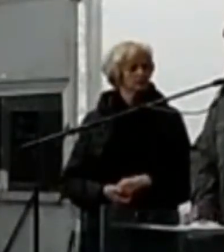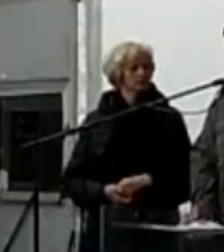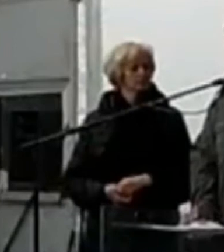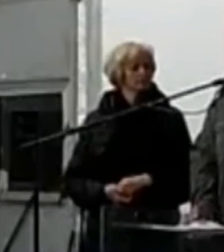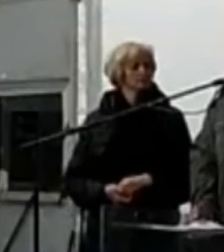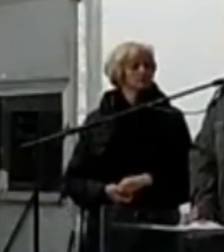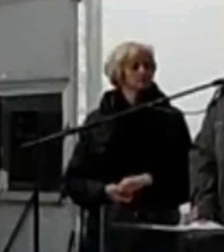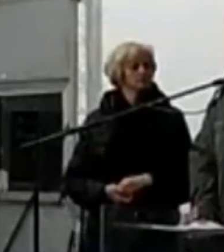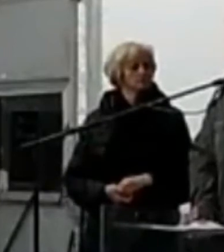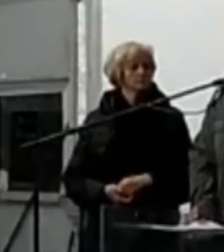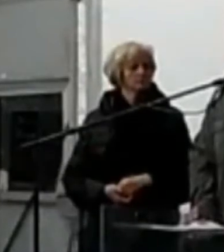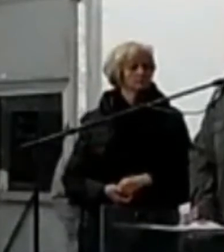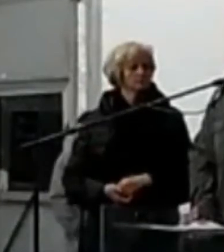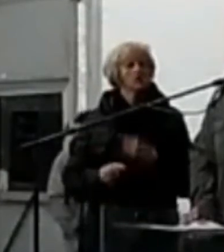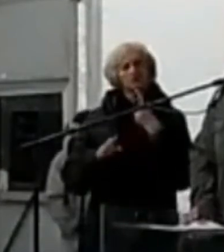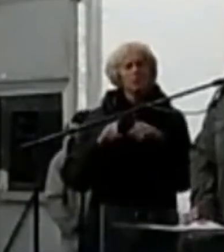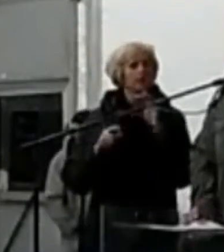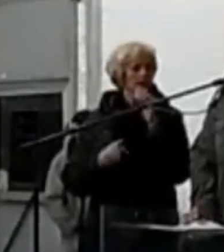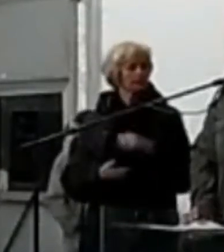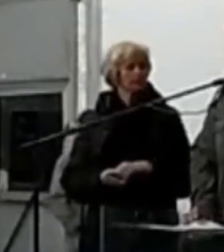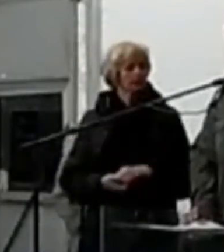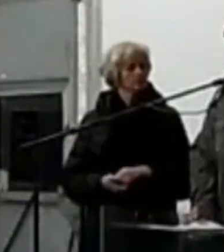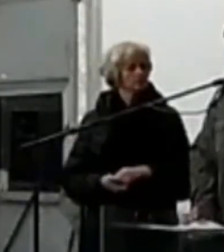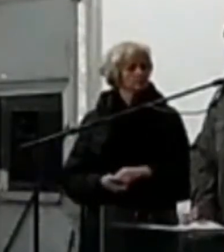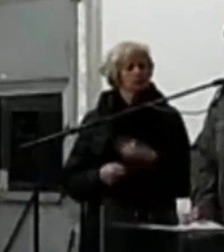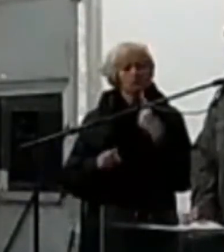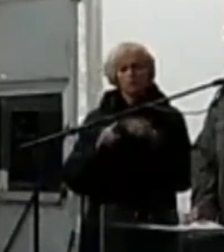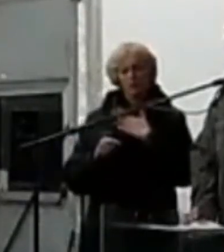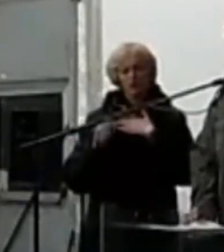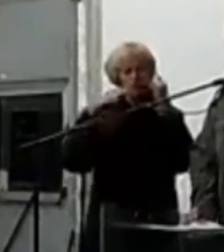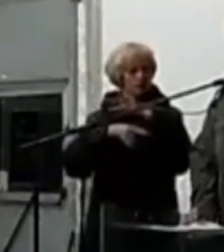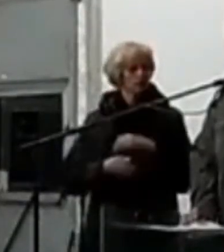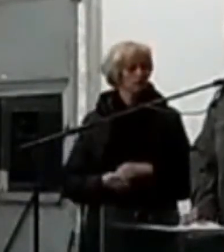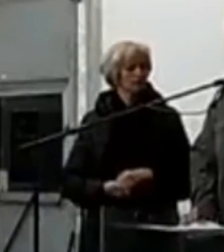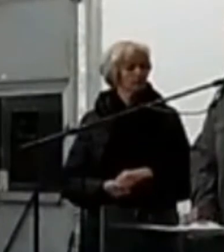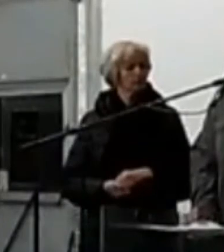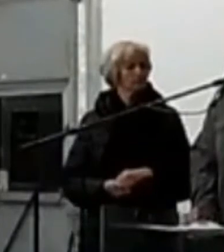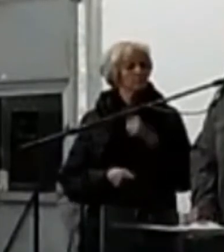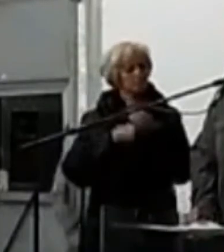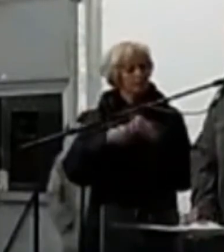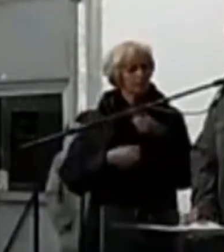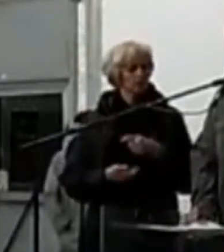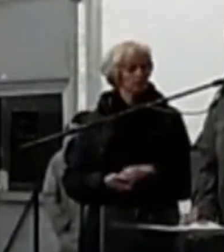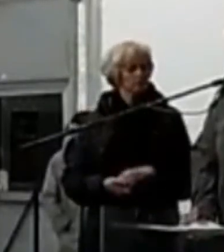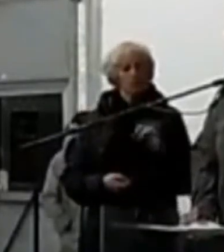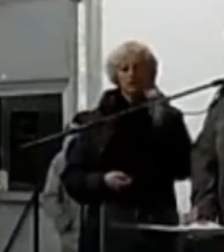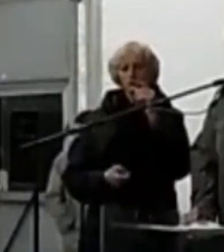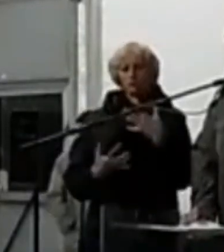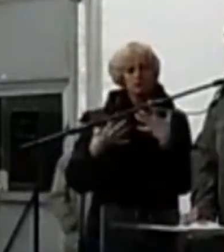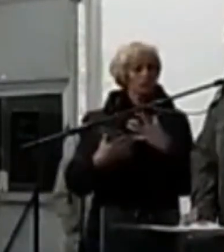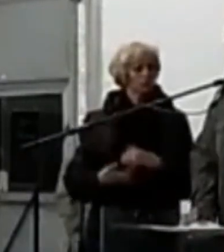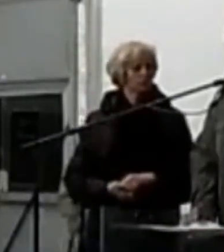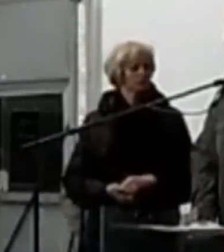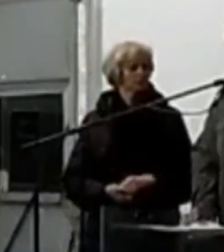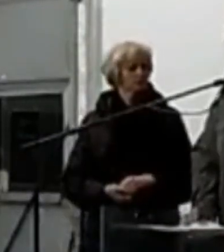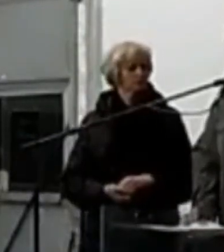kuća. Zbog selekcije i neke genetske greške, nedovršenosti, nisu za izložbu.